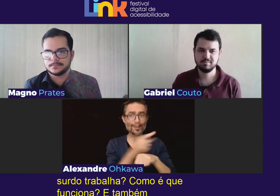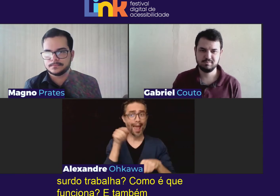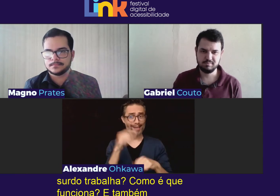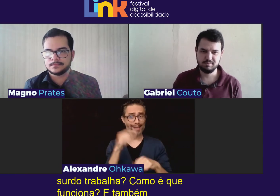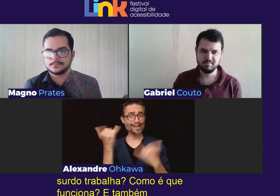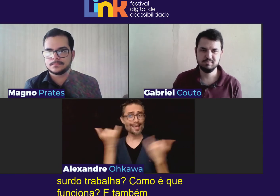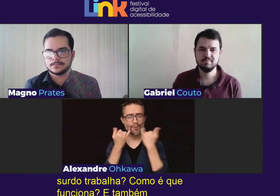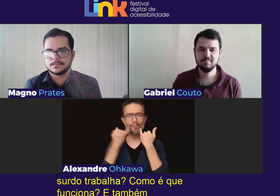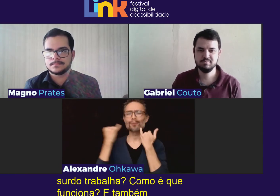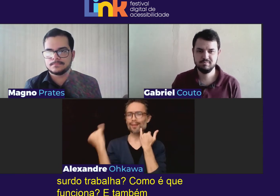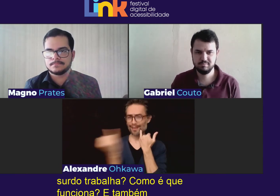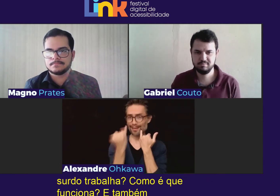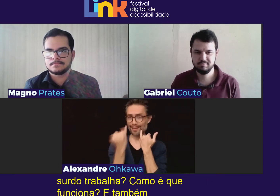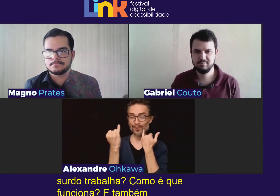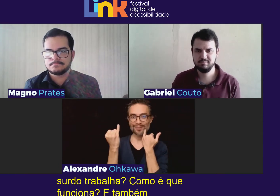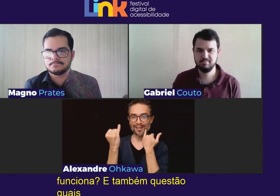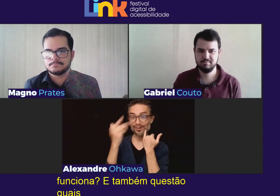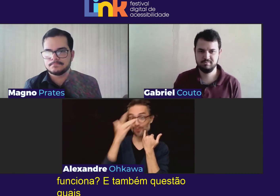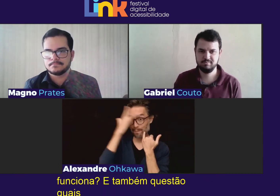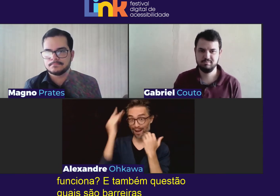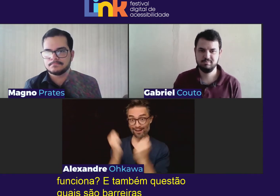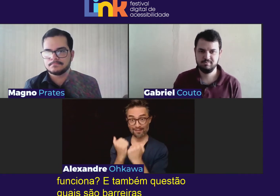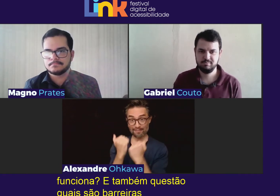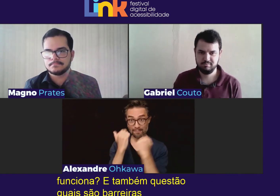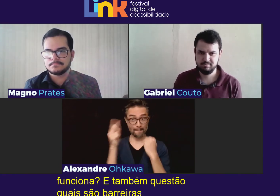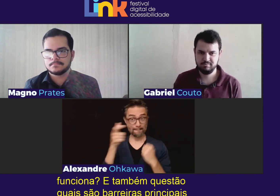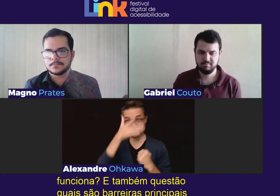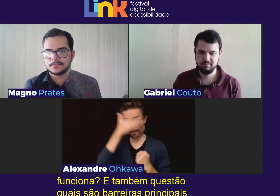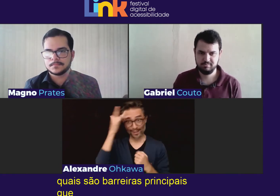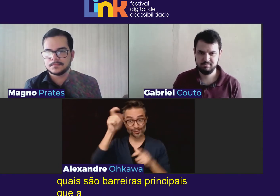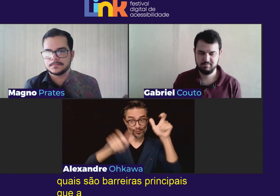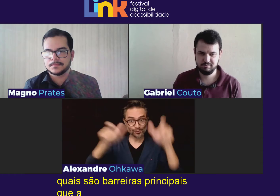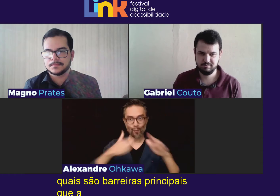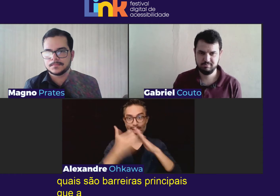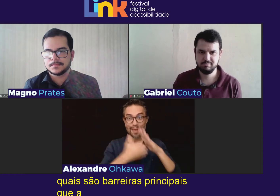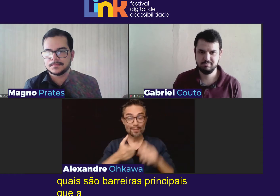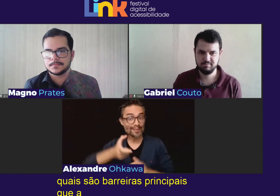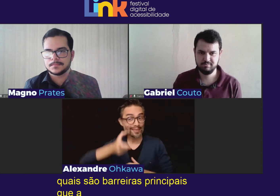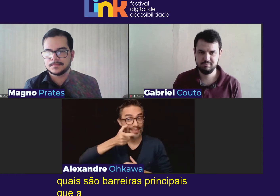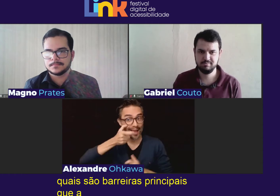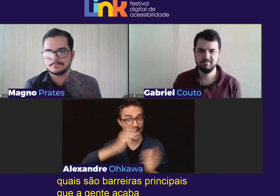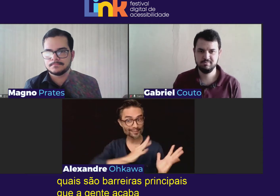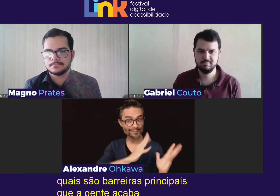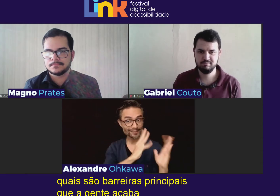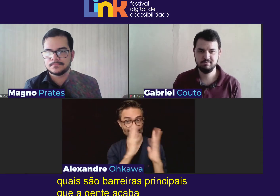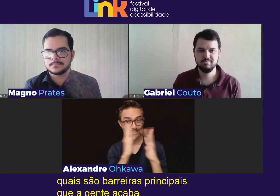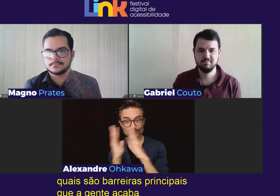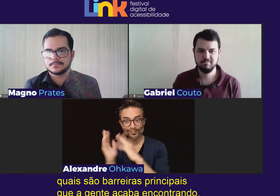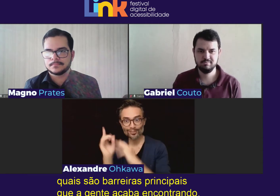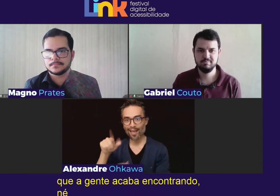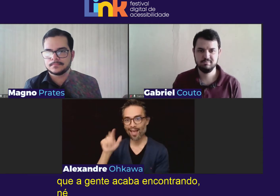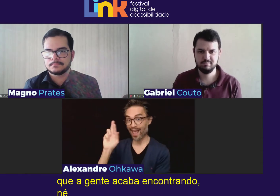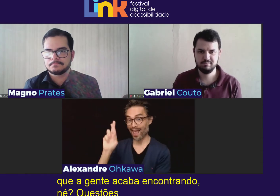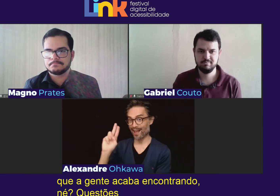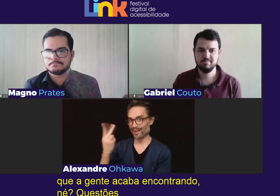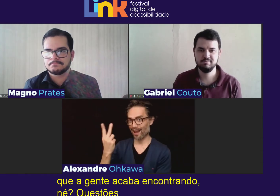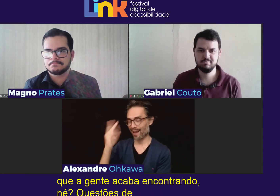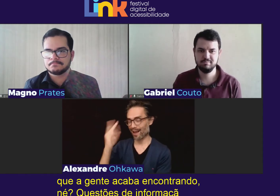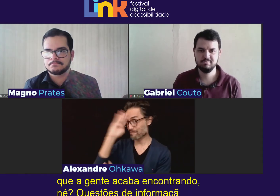barreiras principais que a gente acaba encontrando, né? Então, questões de informações, se vocês puderem falar para as pessoas que estão nos